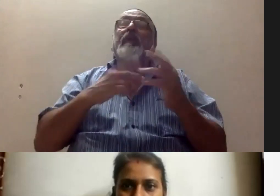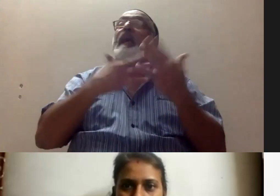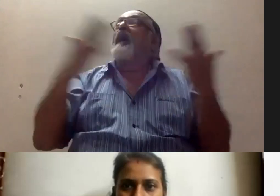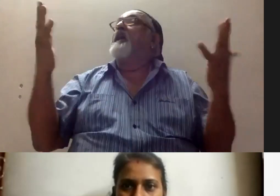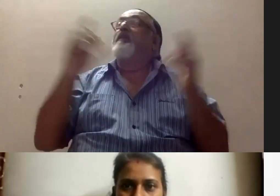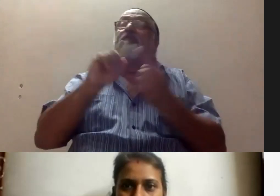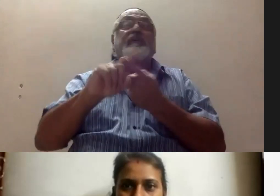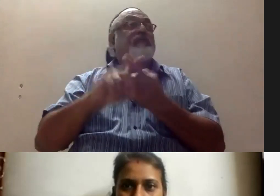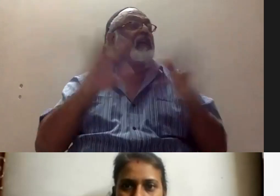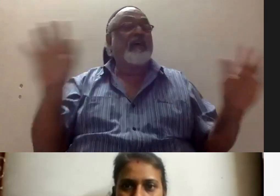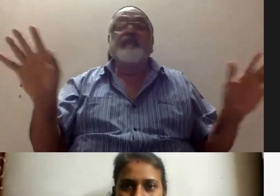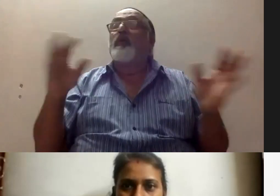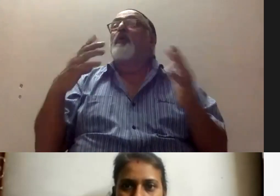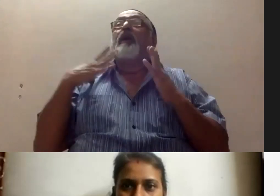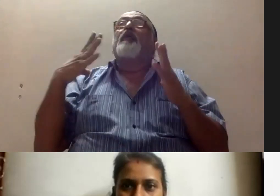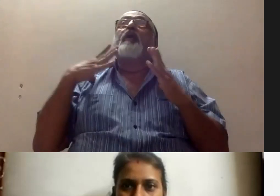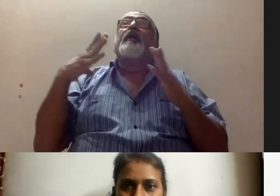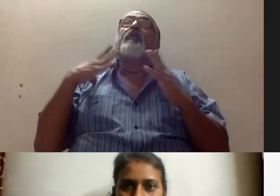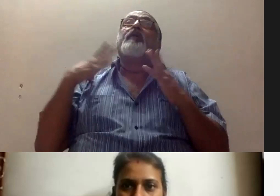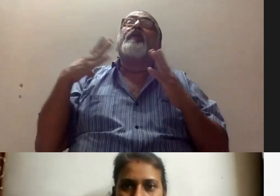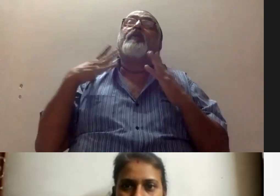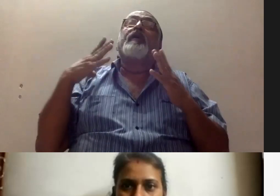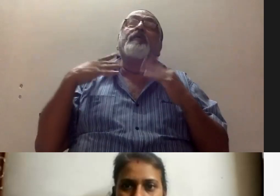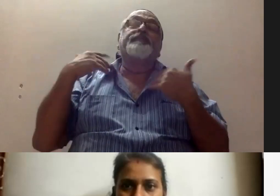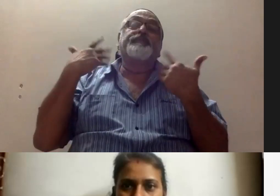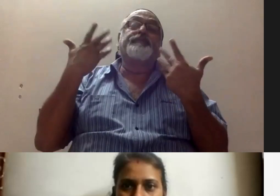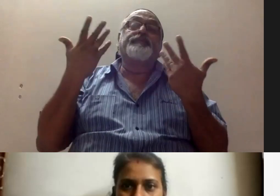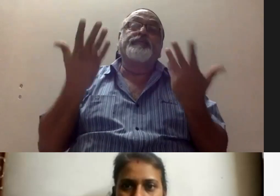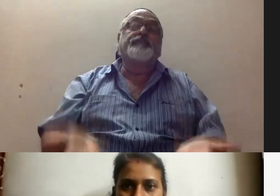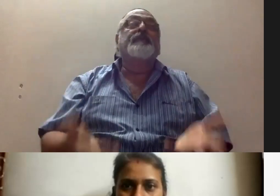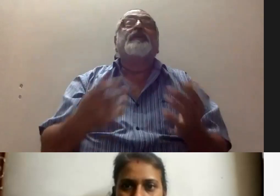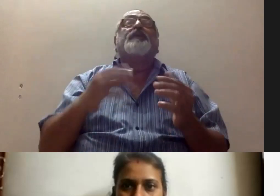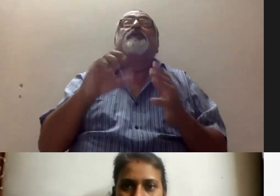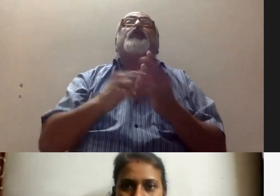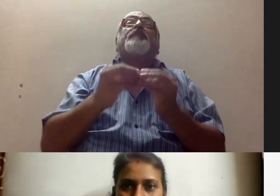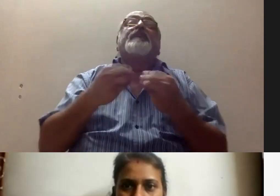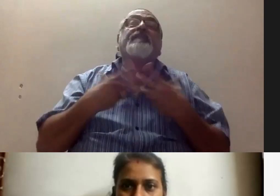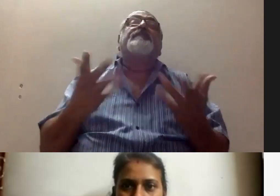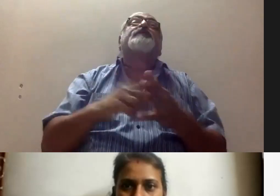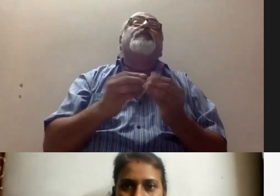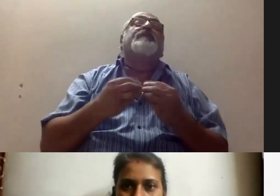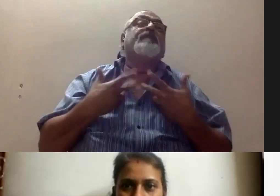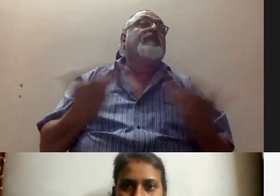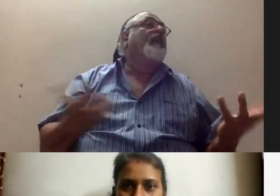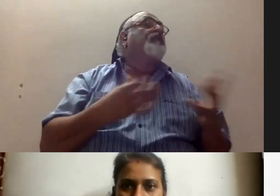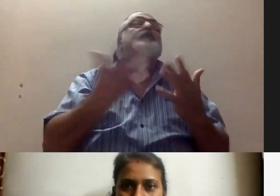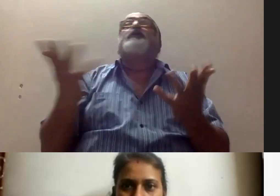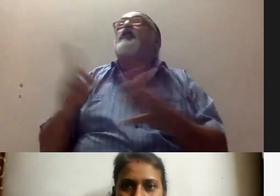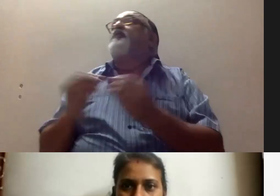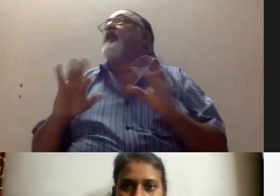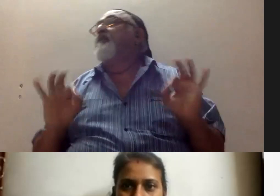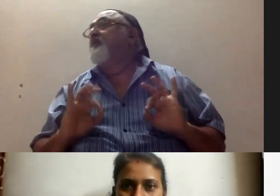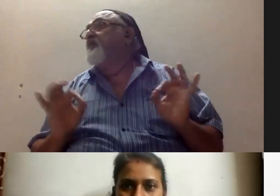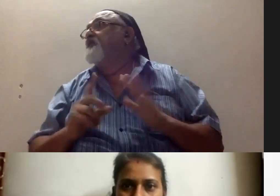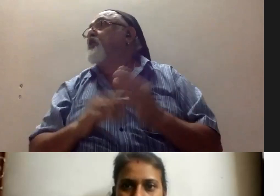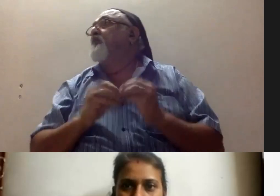तो वहाँ पे हमारा यही मार्गदर्शन रहेगा कि आप EDP ट्रेनिंग कर लें, थोड़ा सा समझ लें